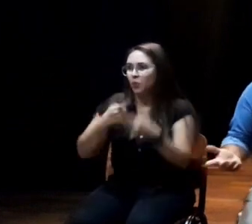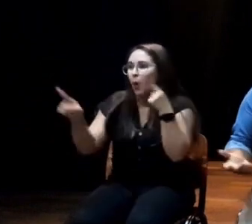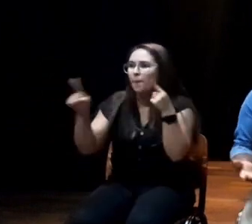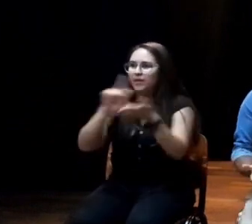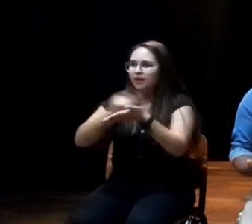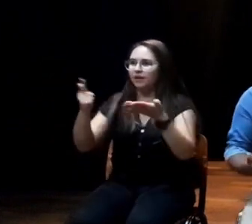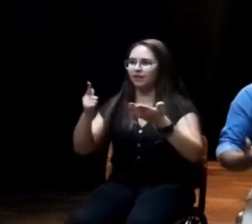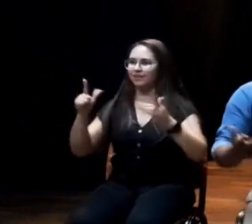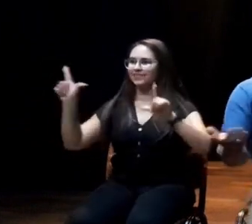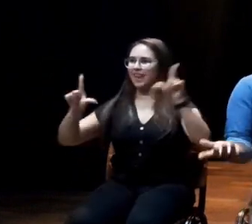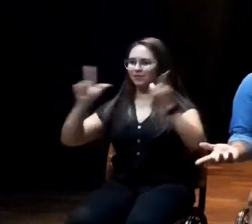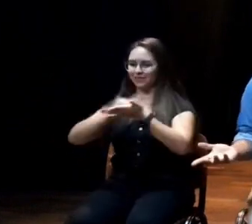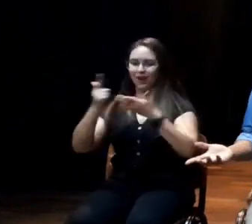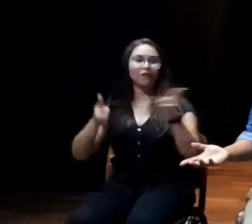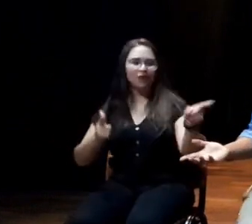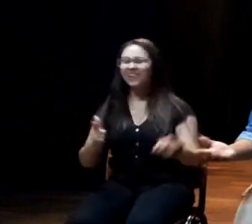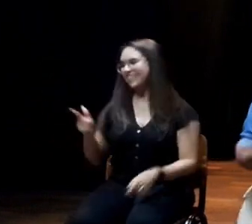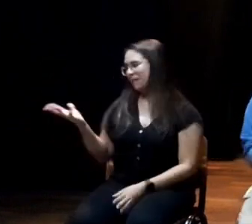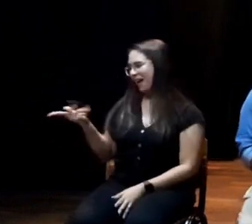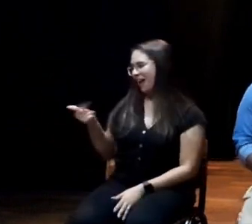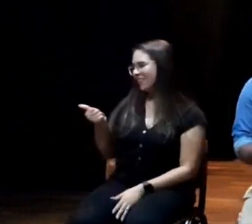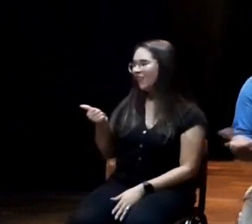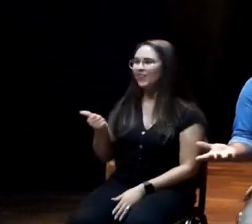Entendeu? Seria maravilhoso.